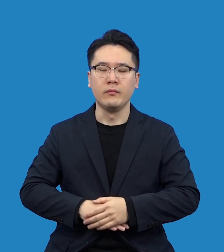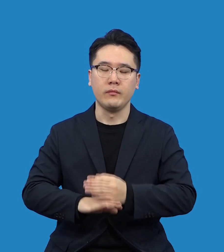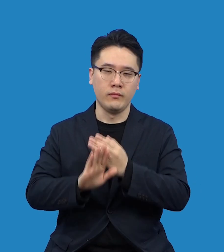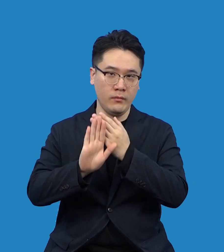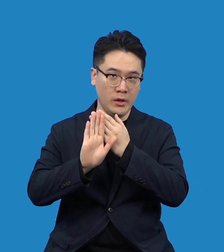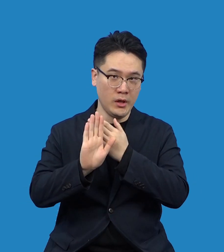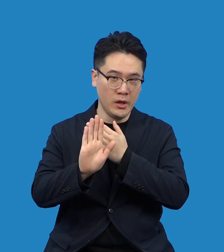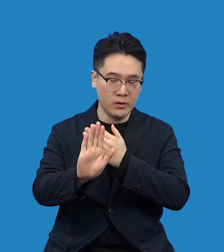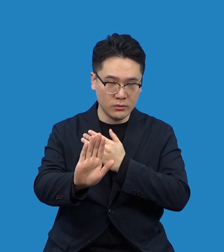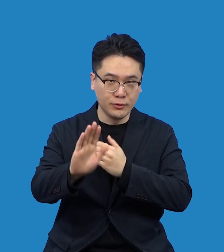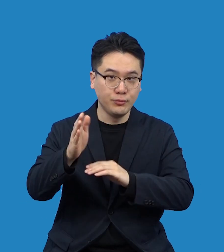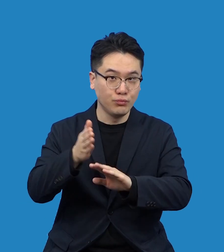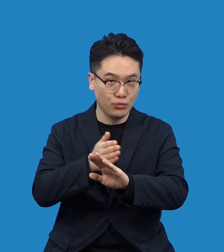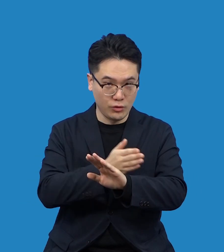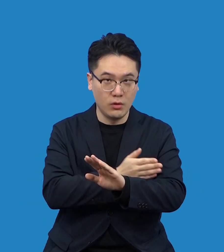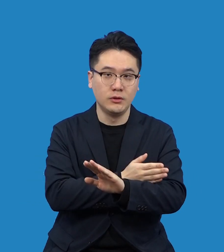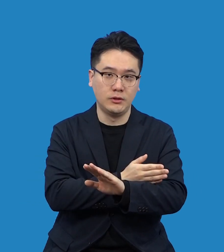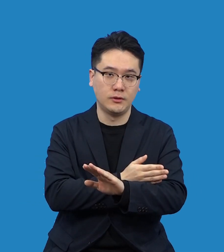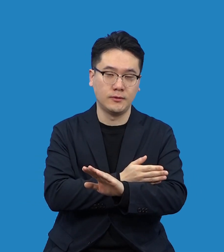이후부터는 로이폰,